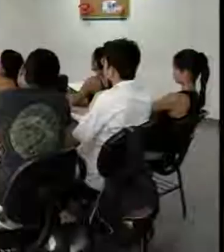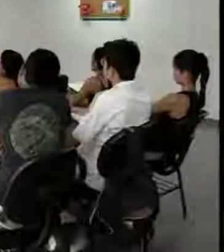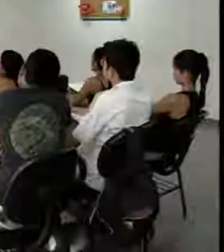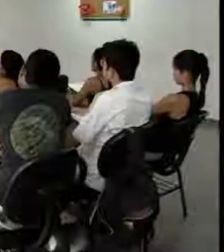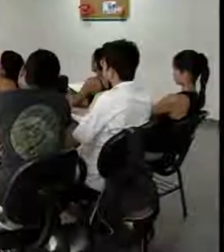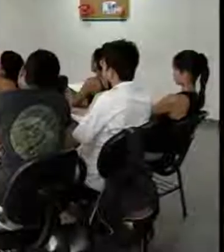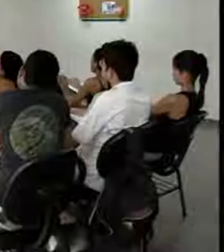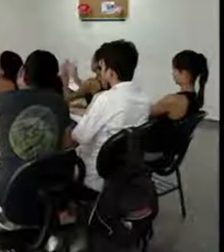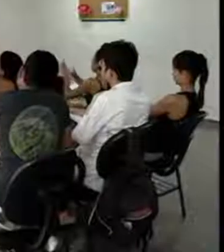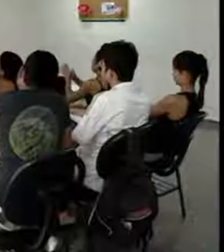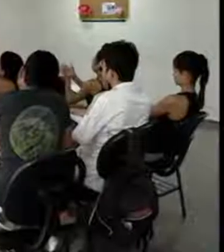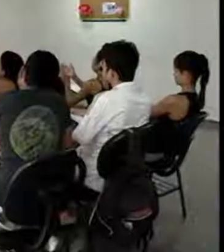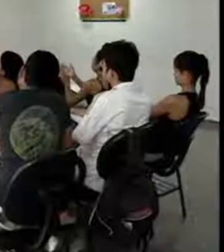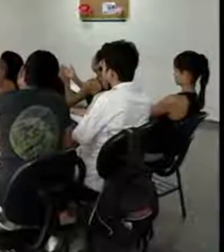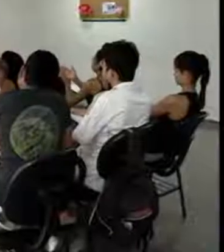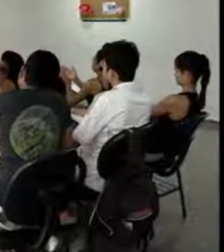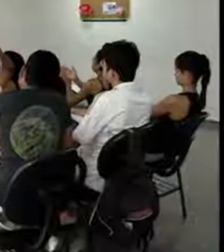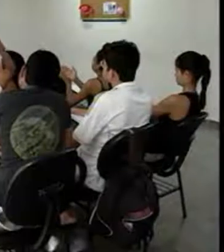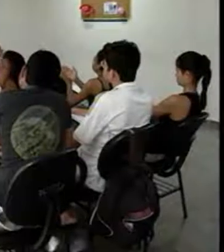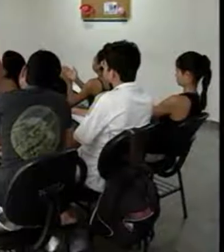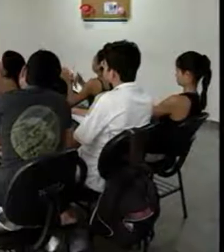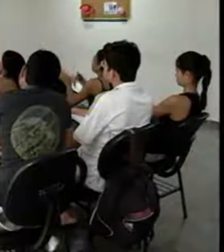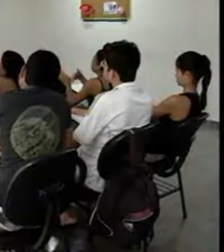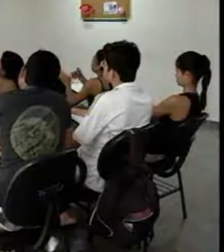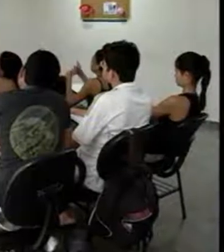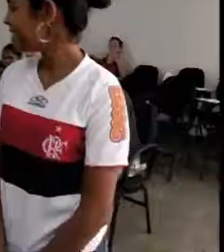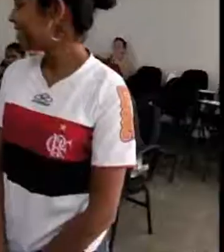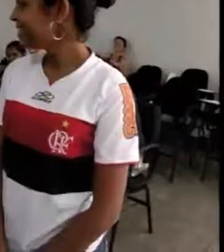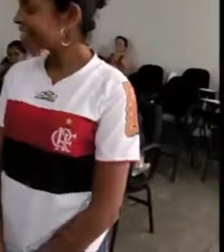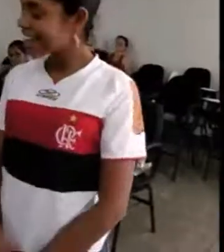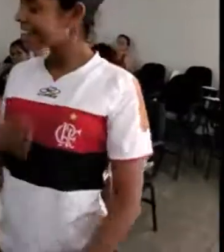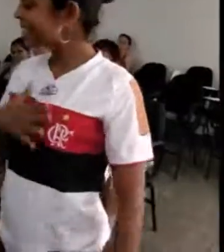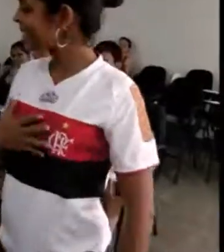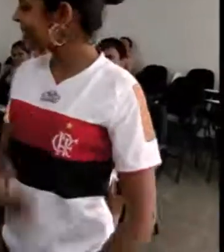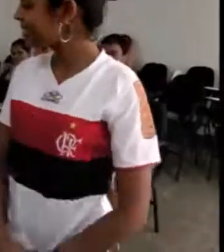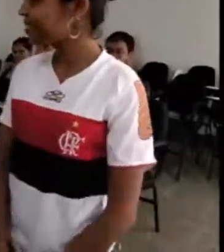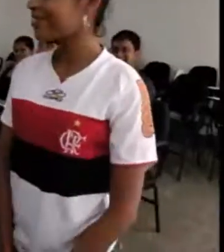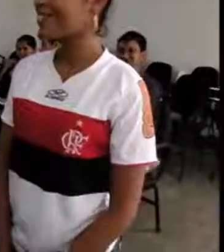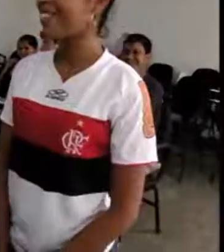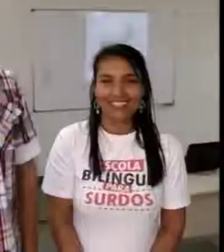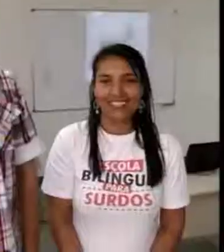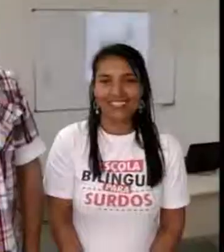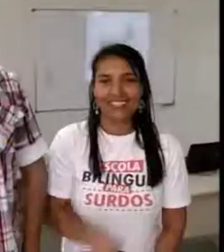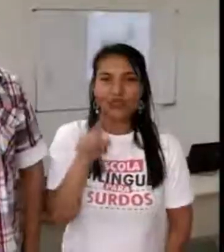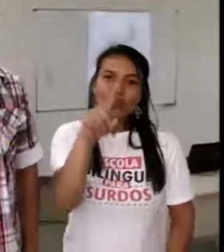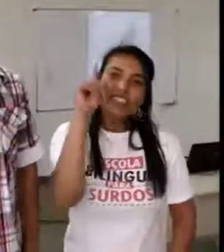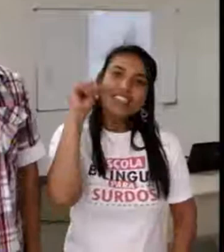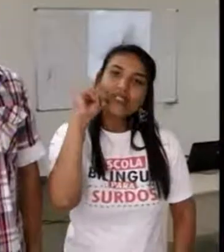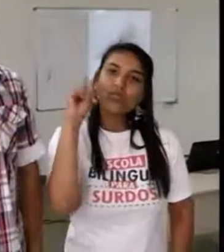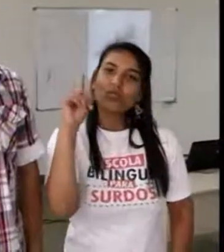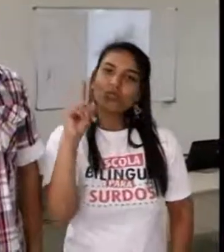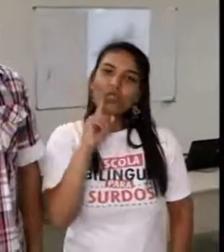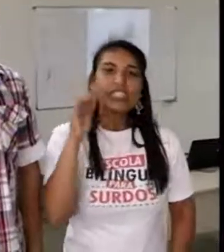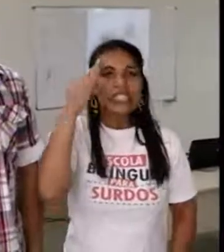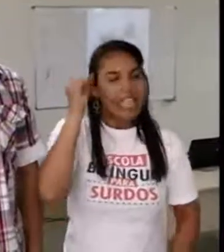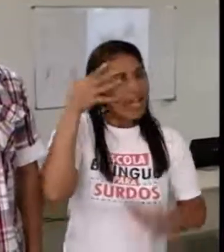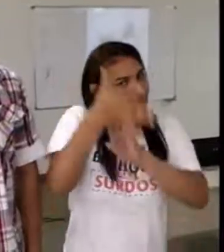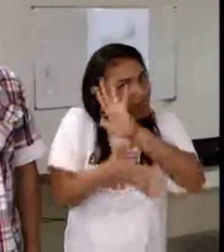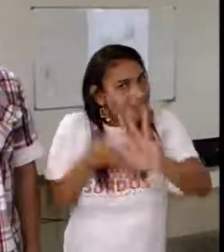E atenção, que ainda tem vagas para os interessados em participar das aulas. Você surdo, que é usuário de língua brasileira de sinais